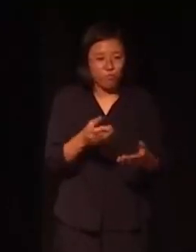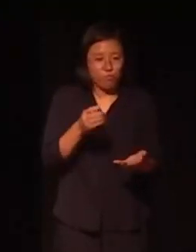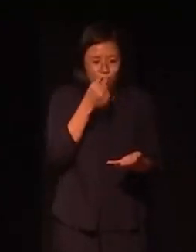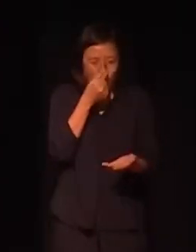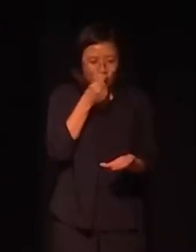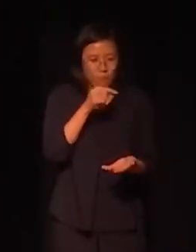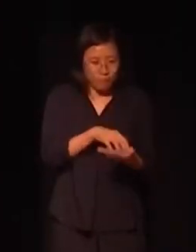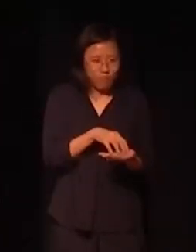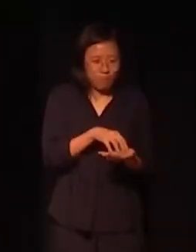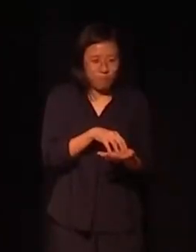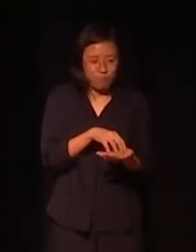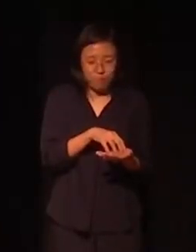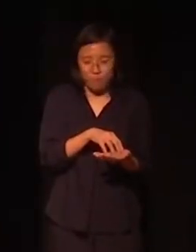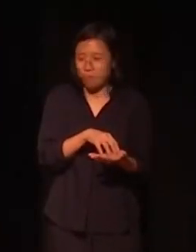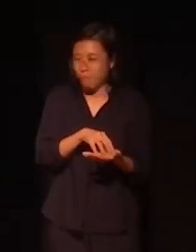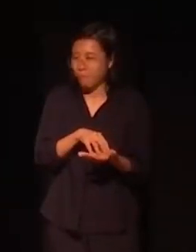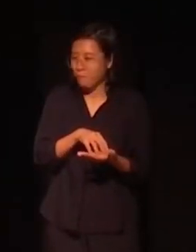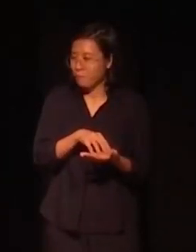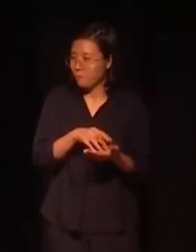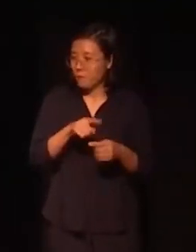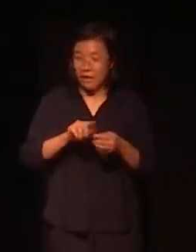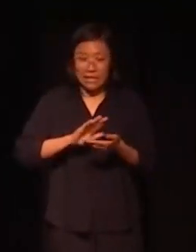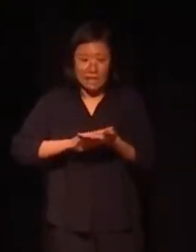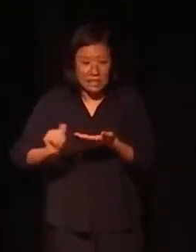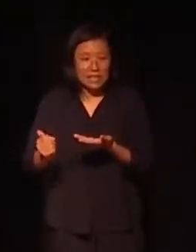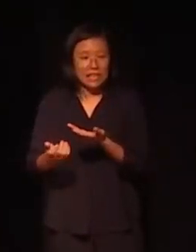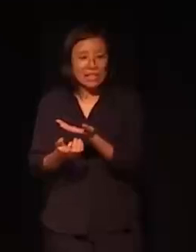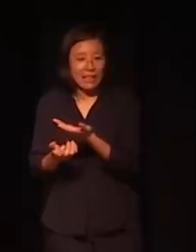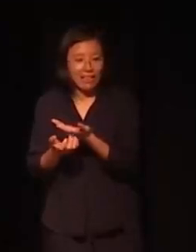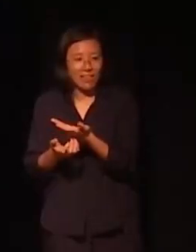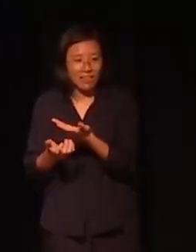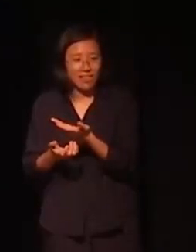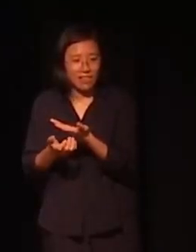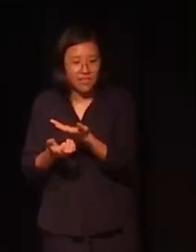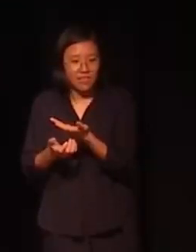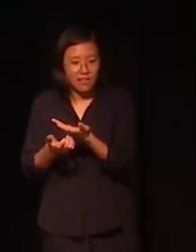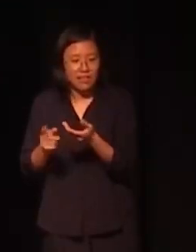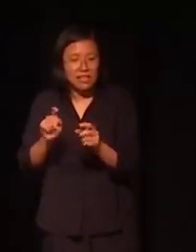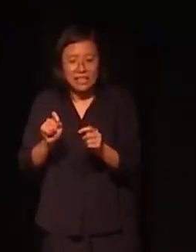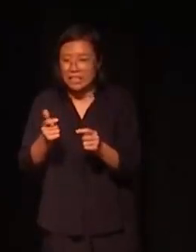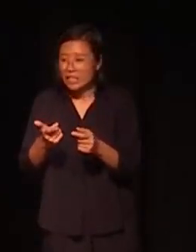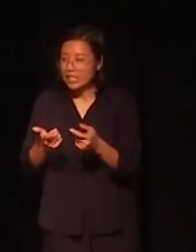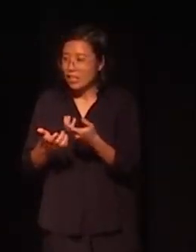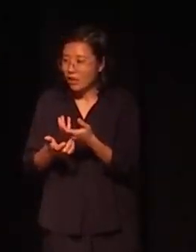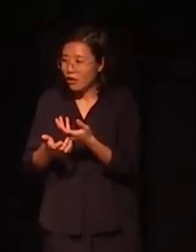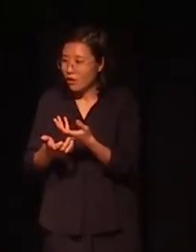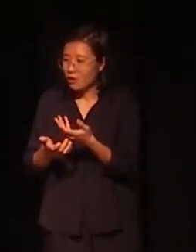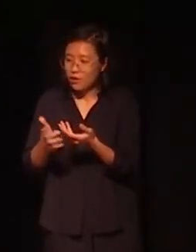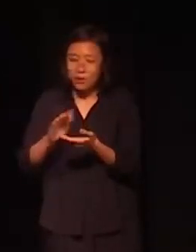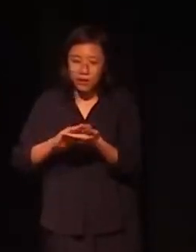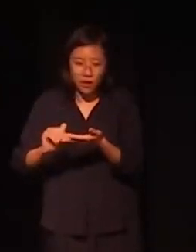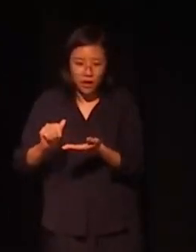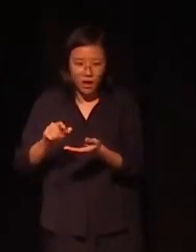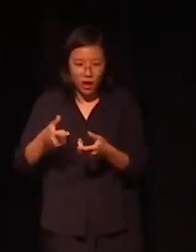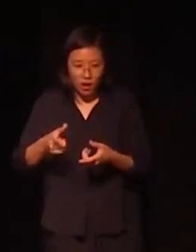in brown sauce. Okay, 清炖 meaning that you stew with stock. 油炖 meaning we stew with